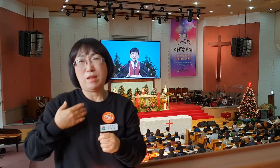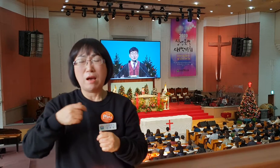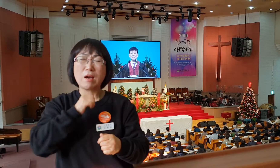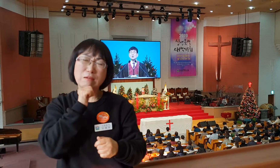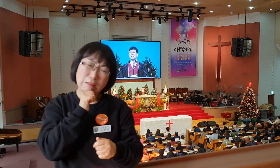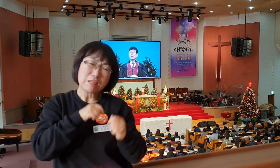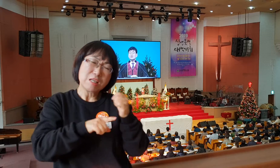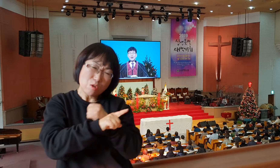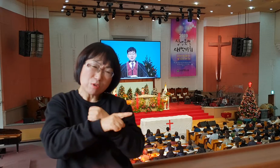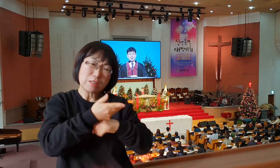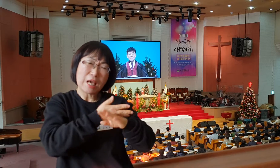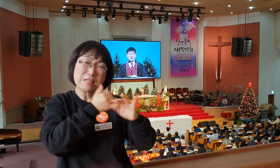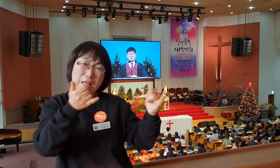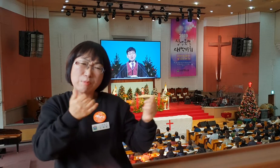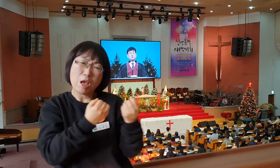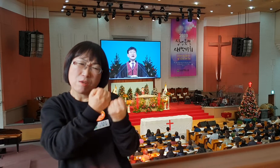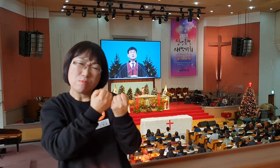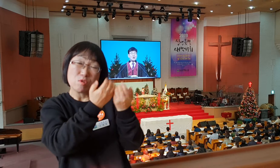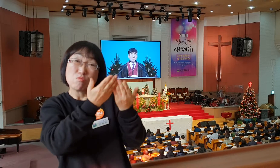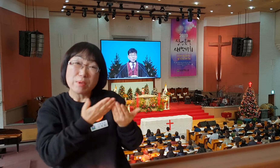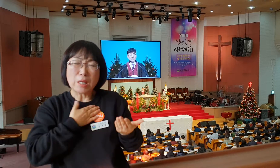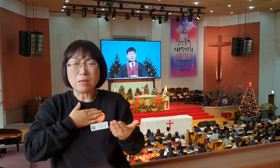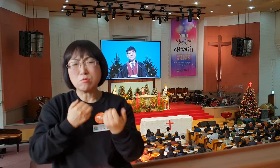가난한 이유를 다른 사람들 설명 할지